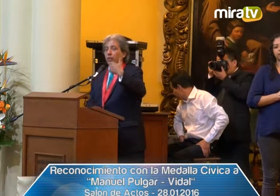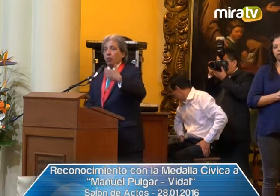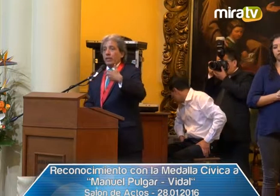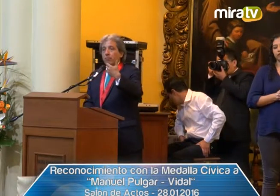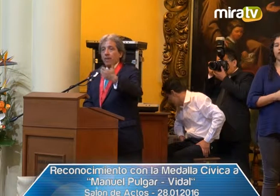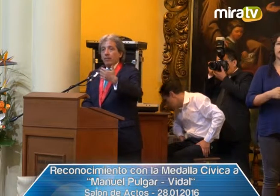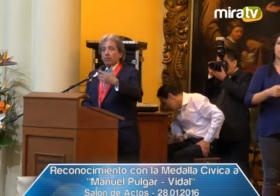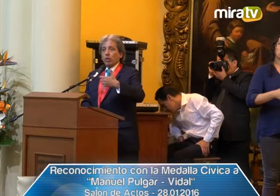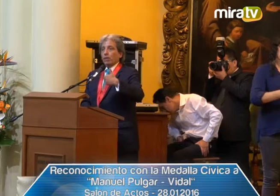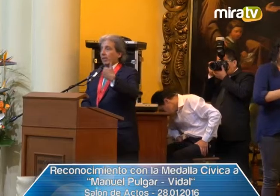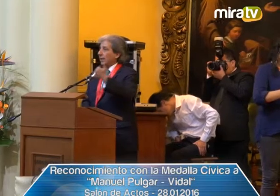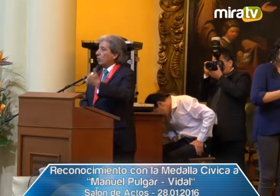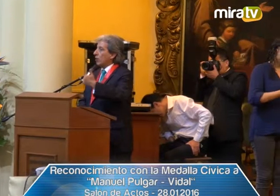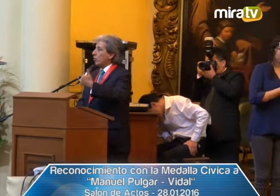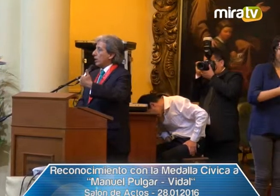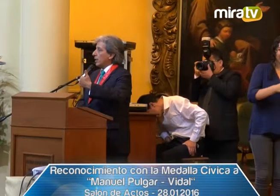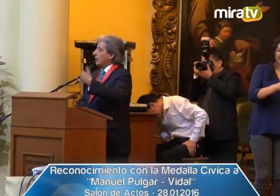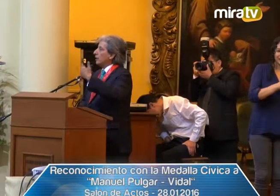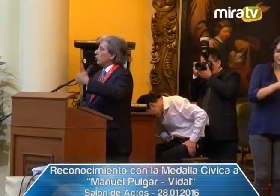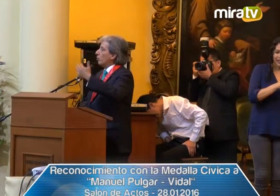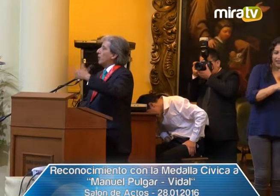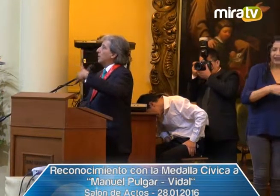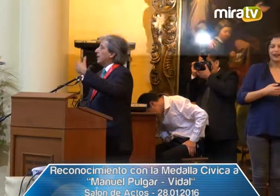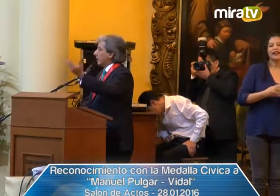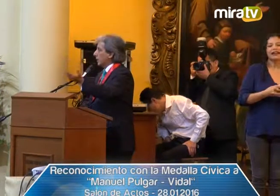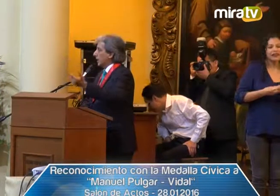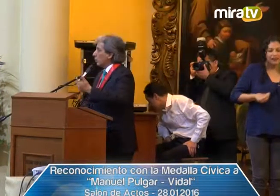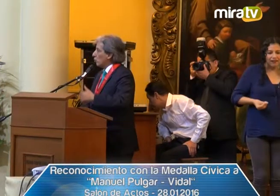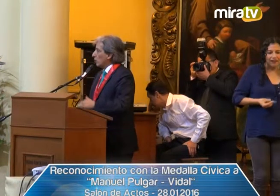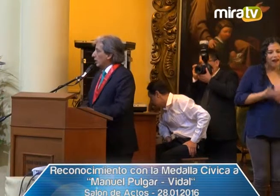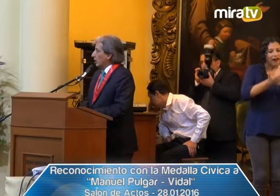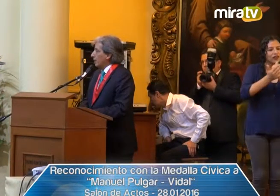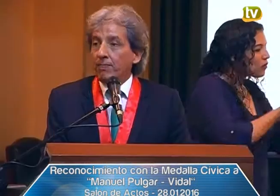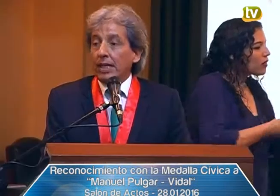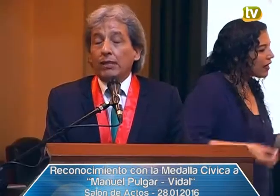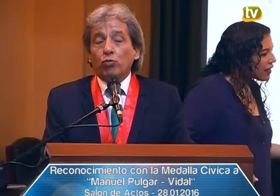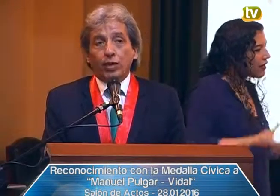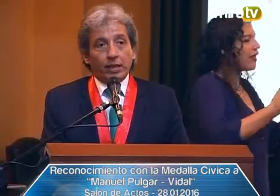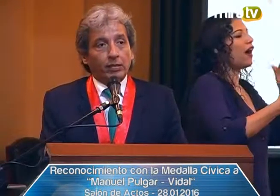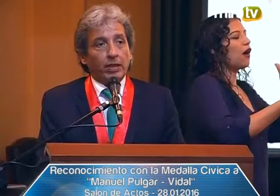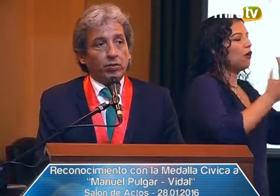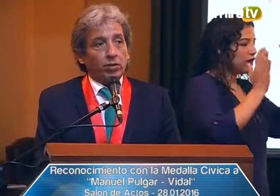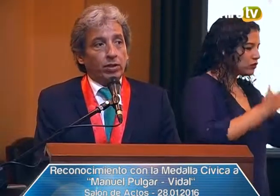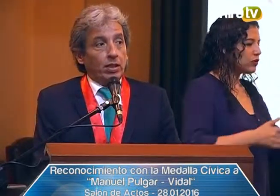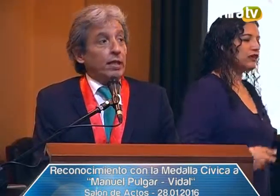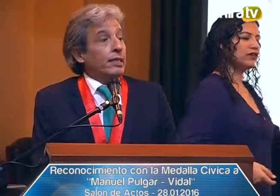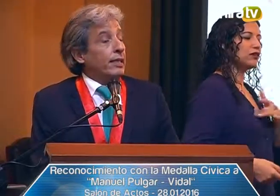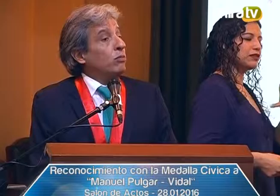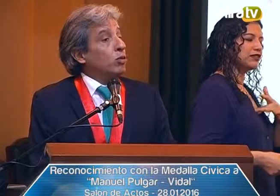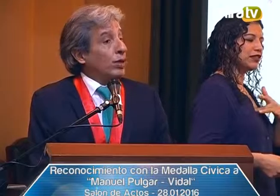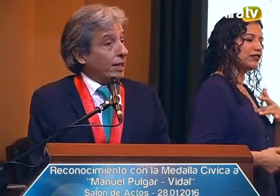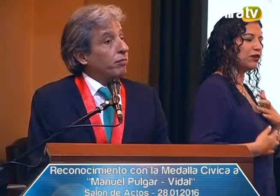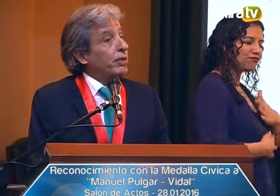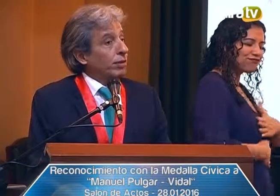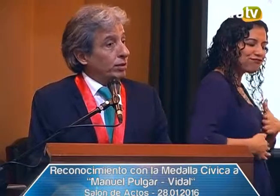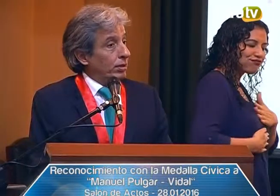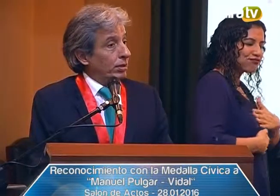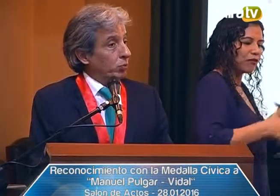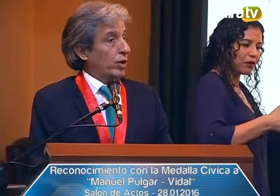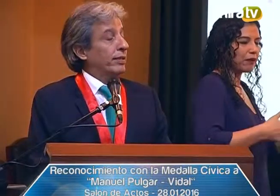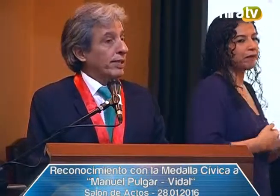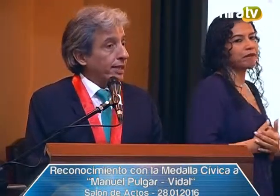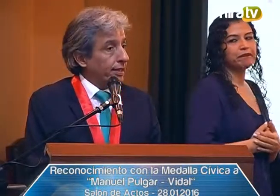del profesor y el maestro que te deja una huella, y si uno puede seguir dejando una, es muy satisfactorio. Tiene mucho